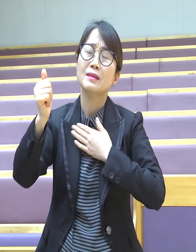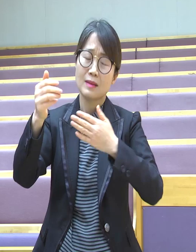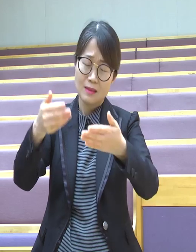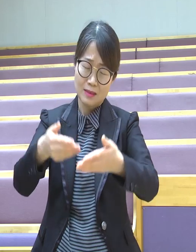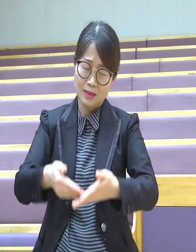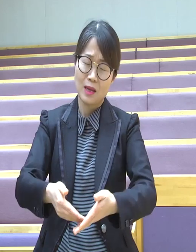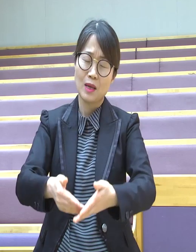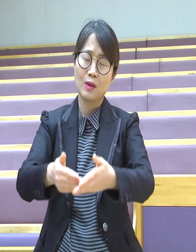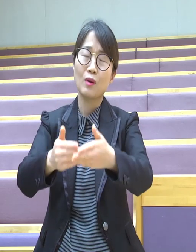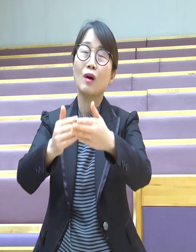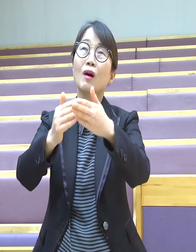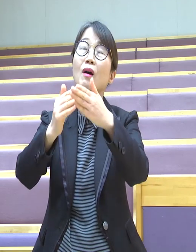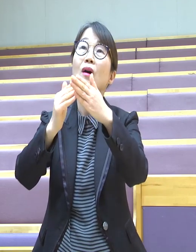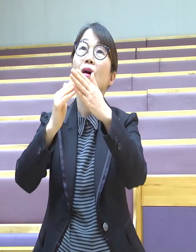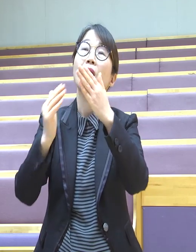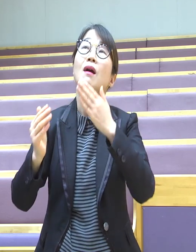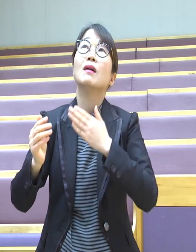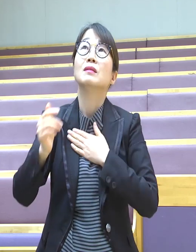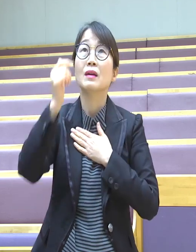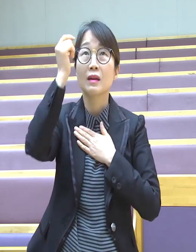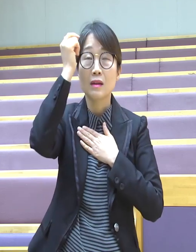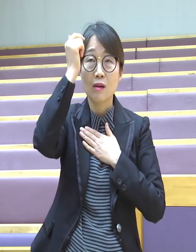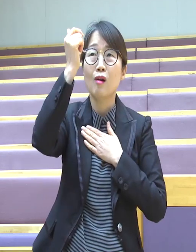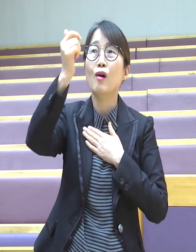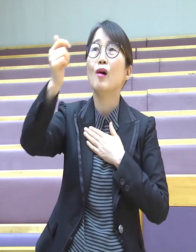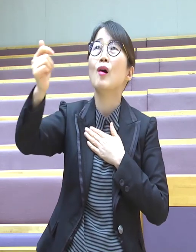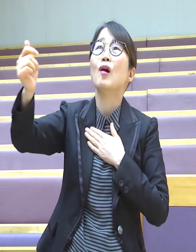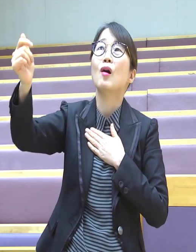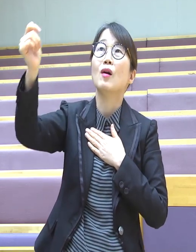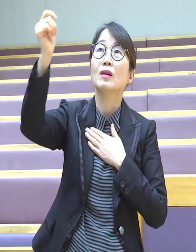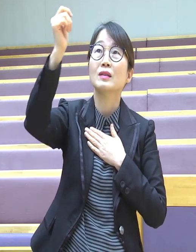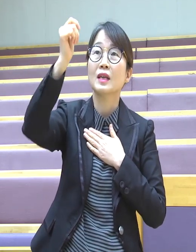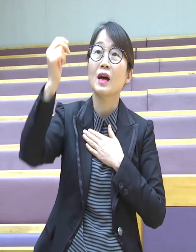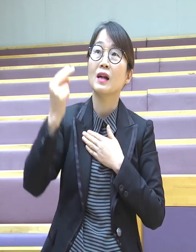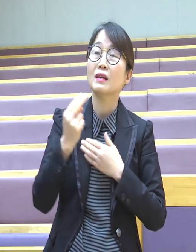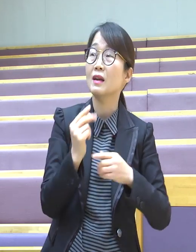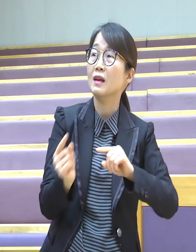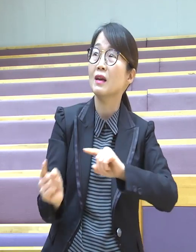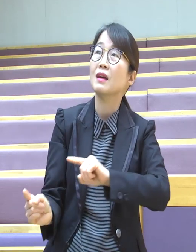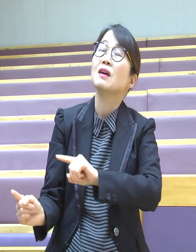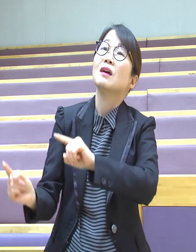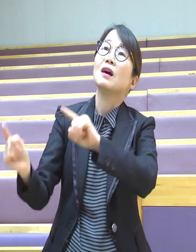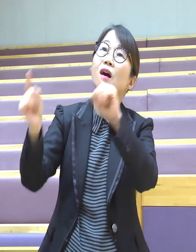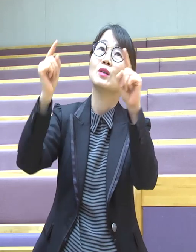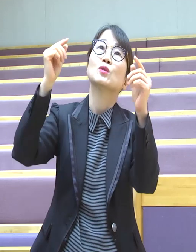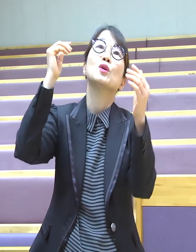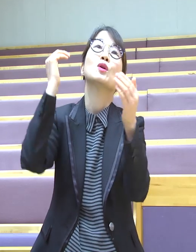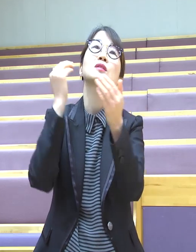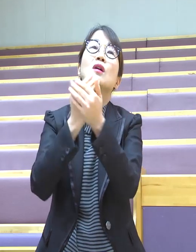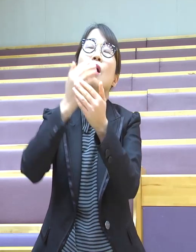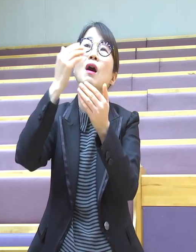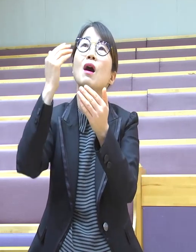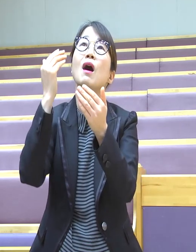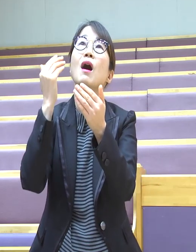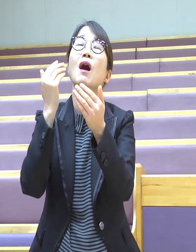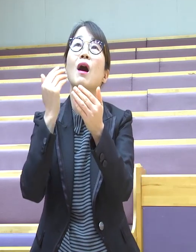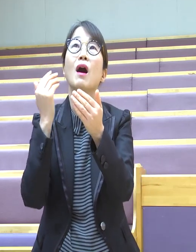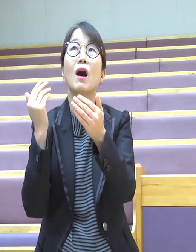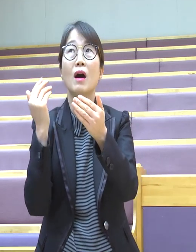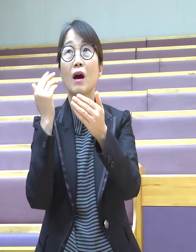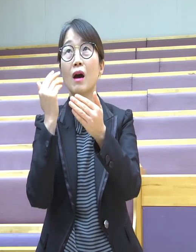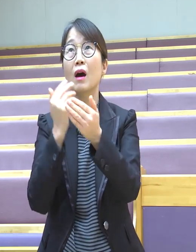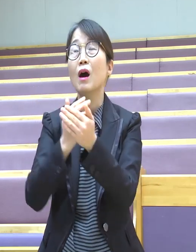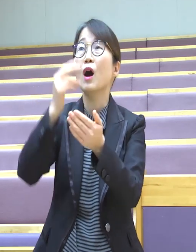주님만 나를 세워 내 영 살게